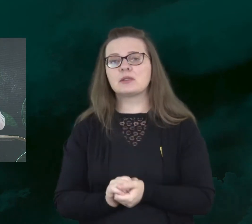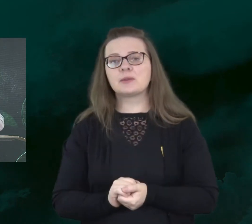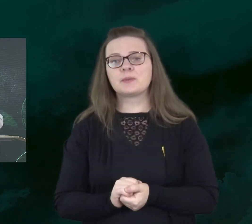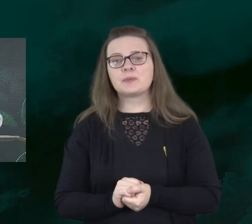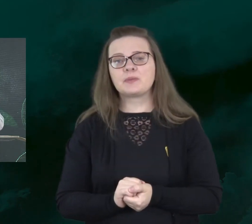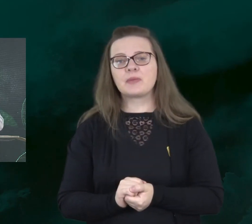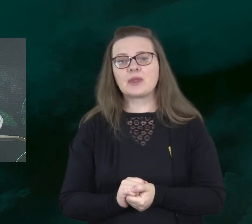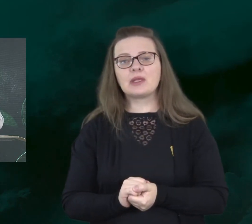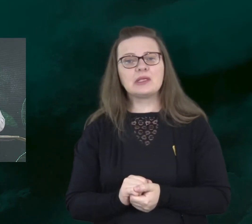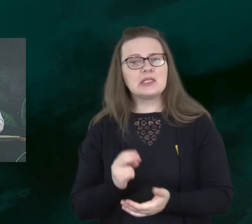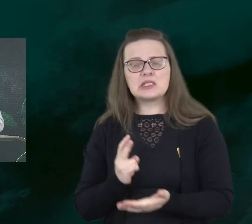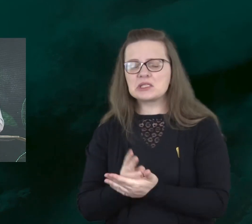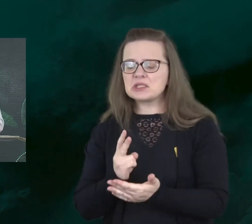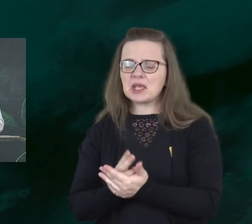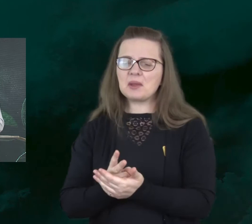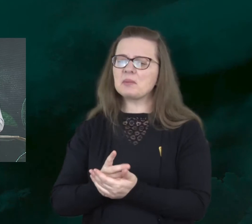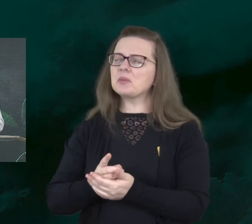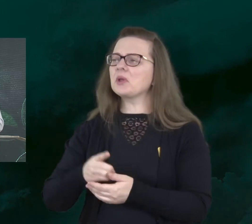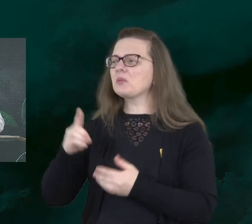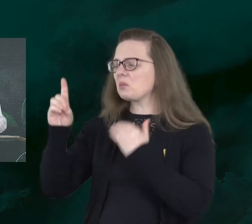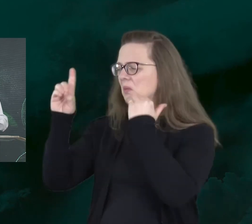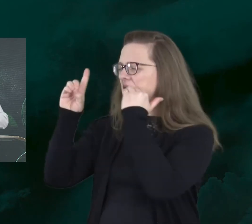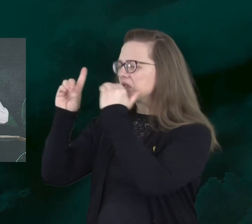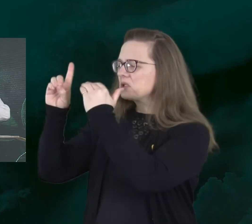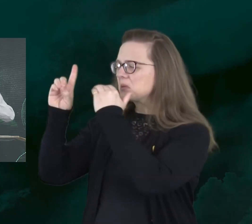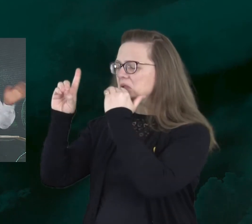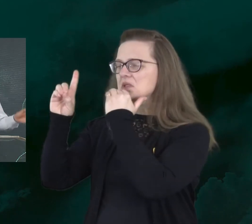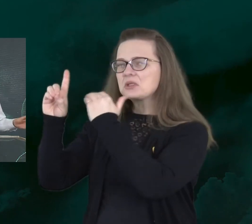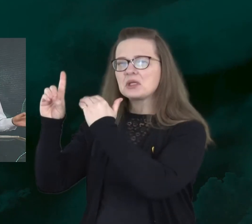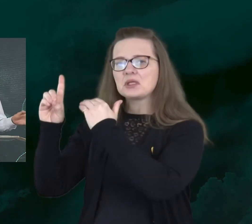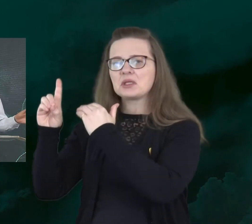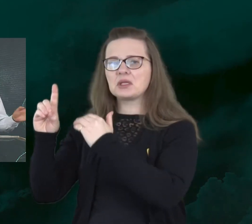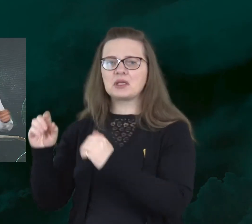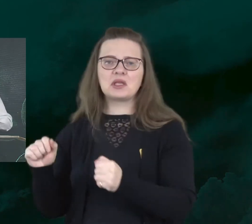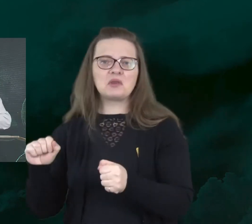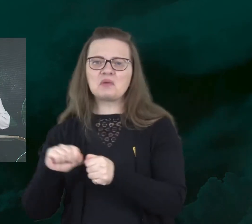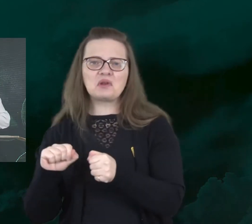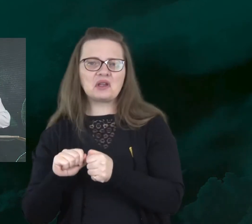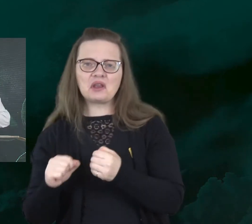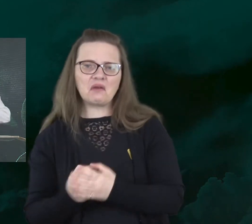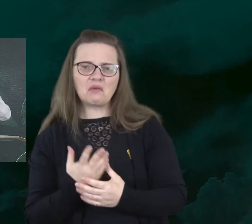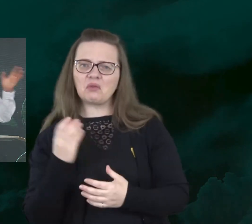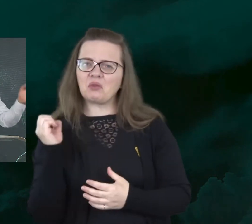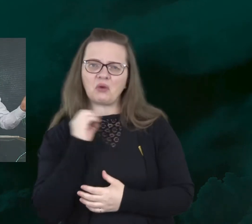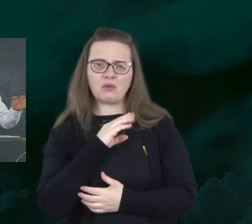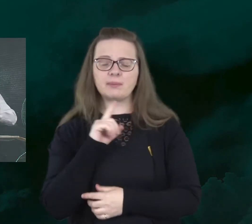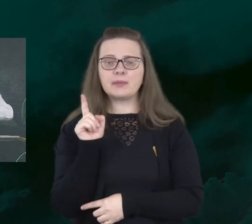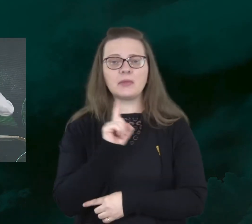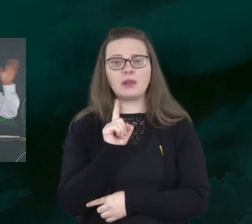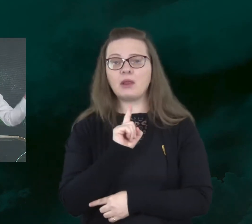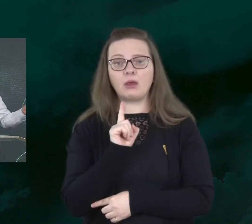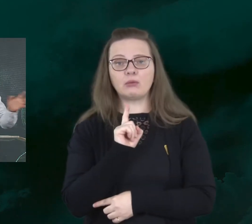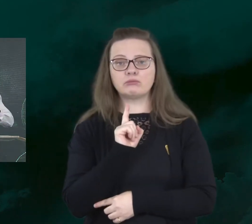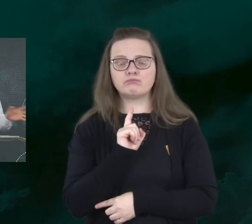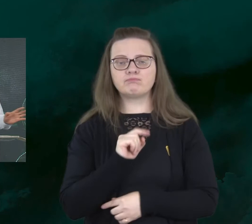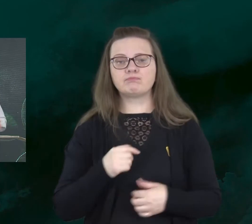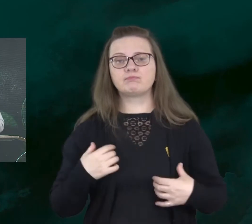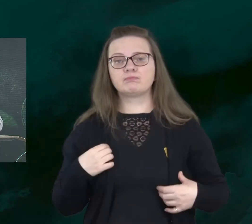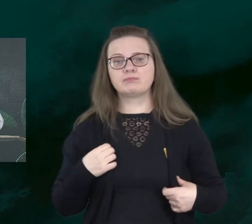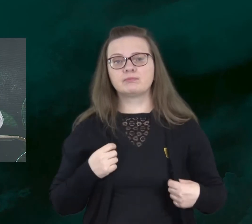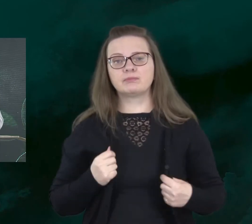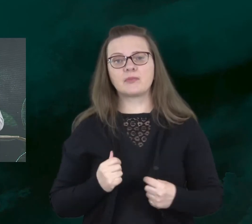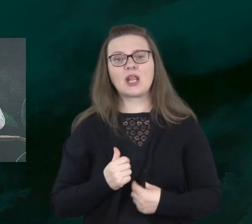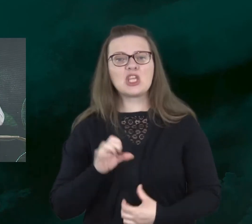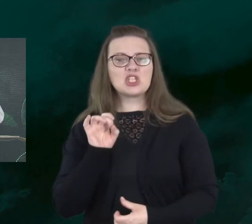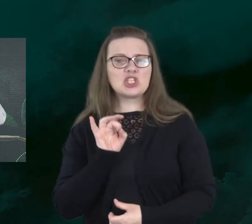que a palavra profética falava. Eles não inventaram coisas para fazer, não fizeram coisas mirabolantes, diferentes, não.